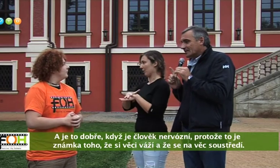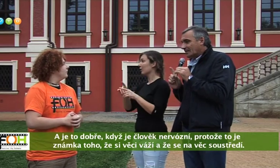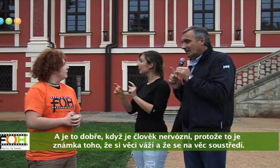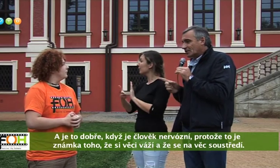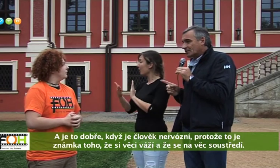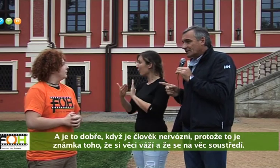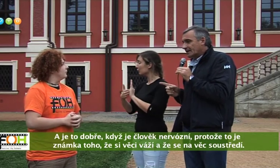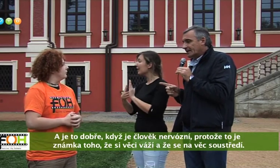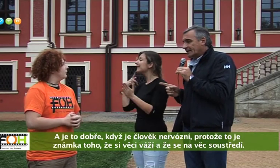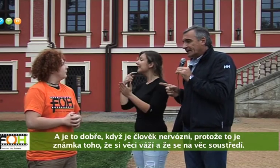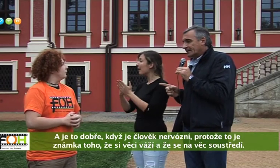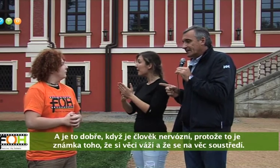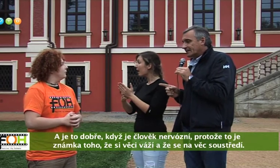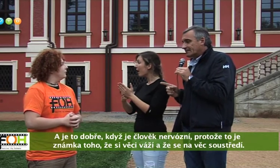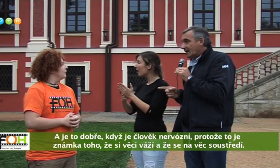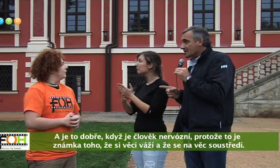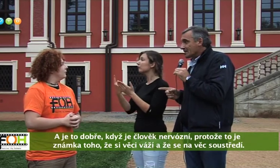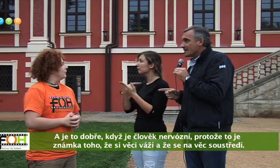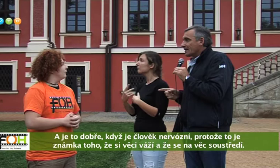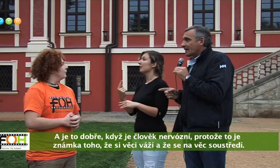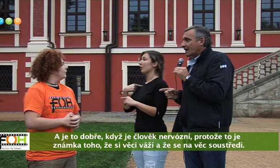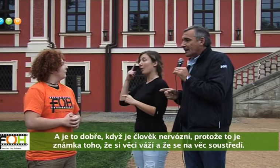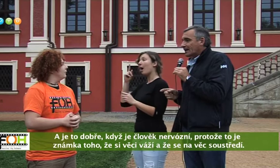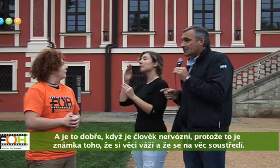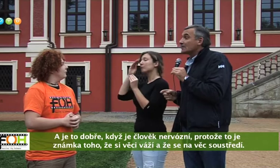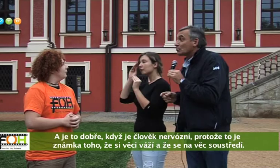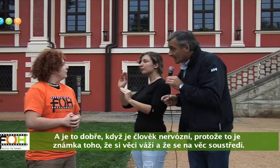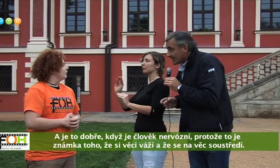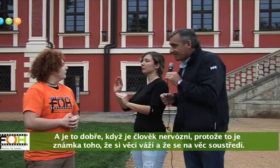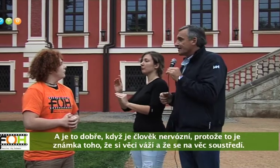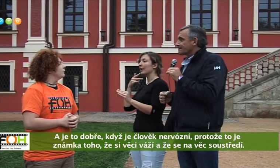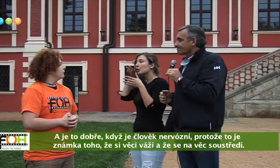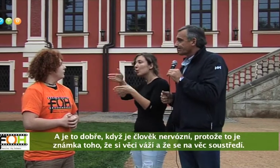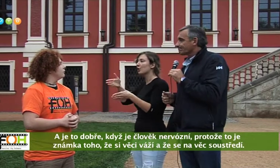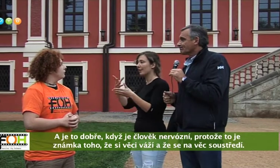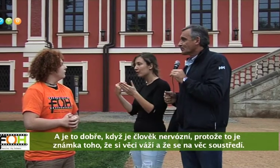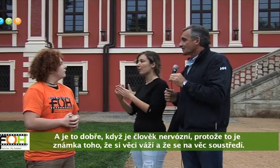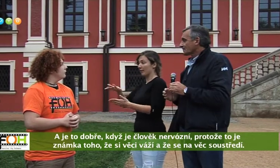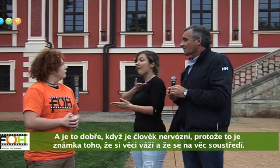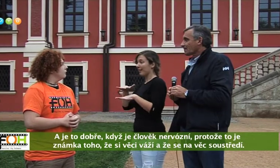to je známka toho, že se věci váží a že se soustředí na věc.